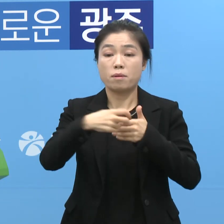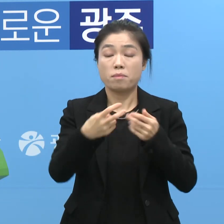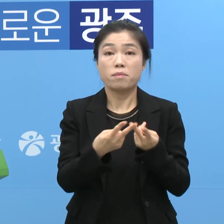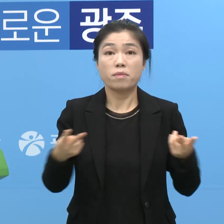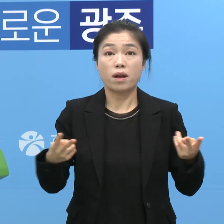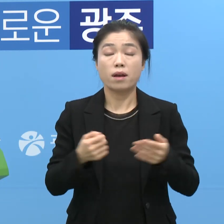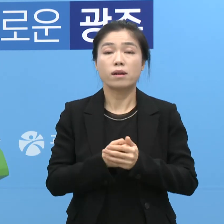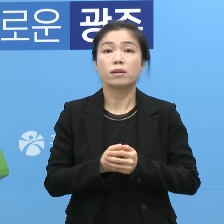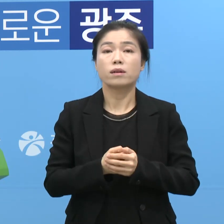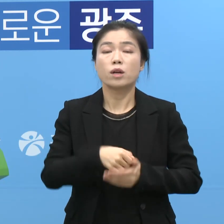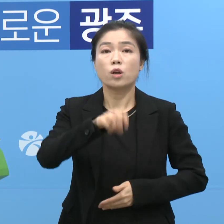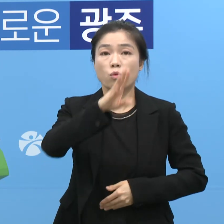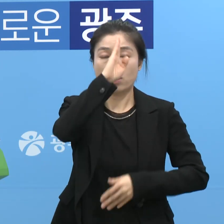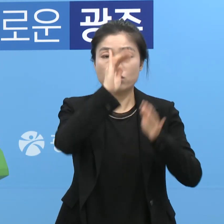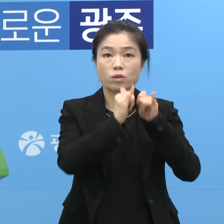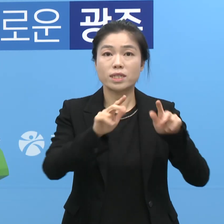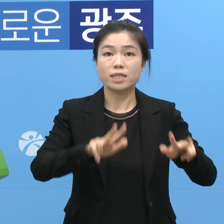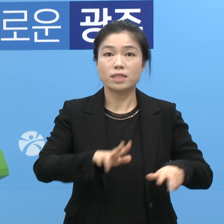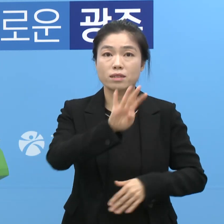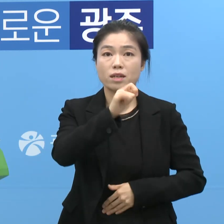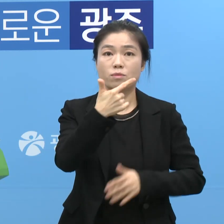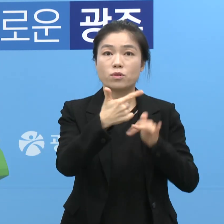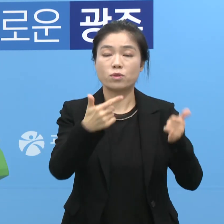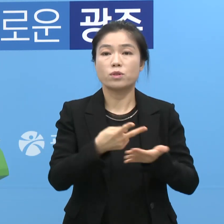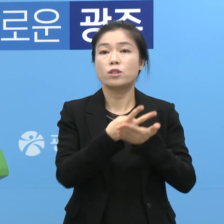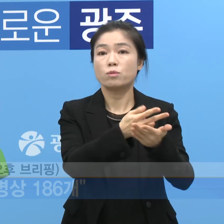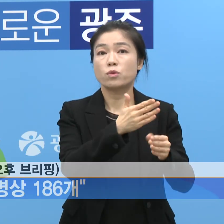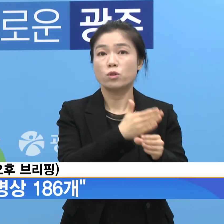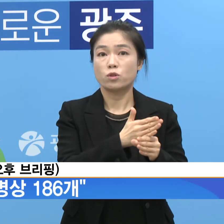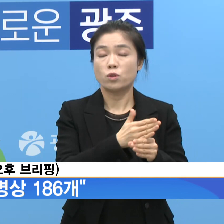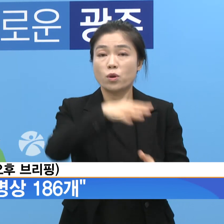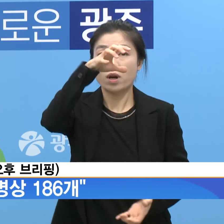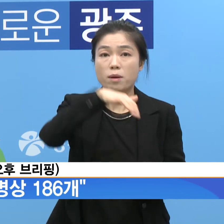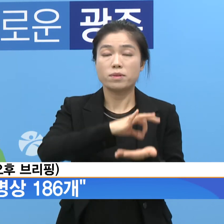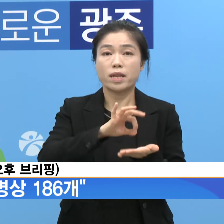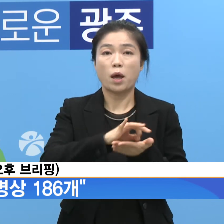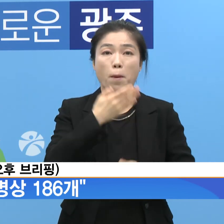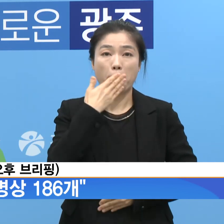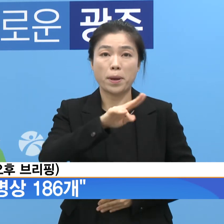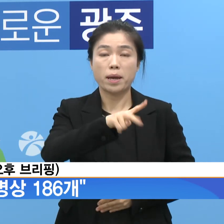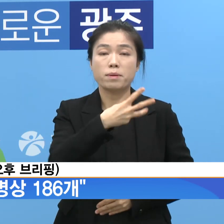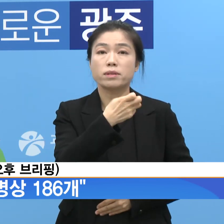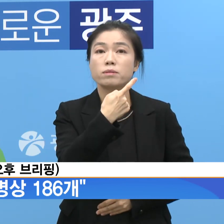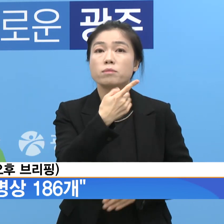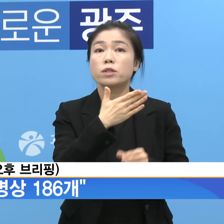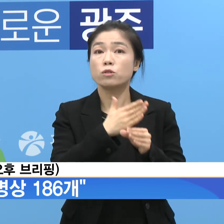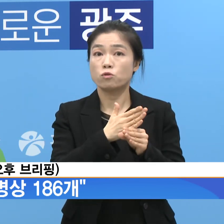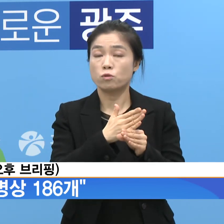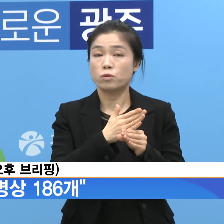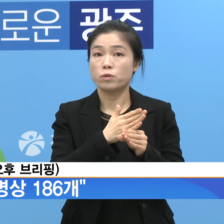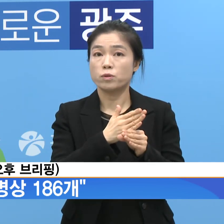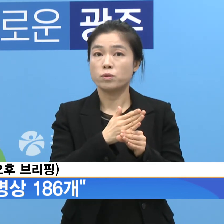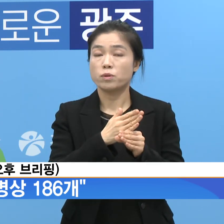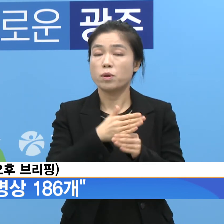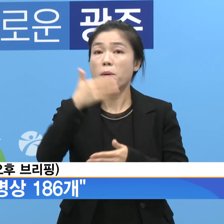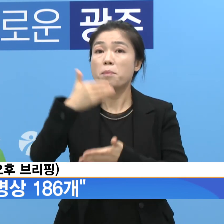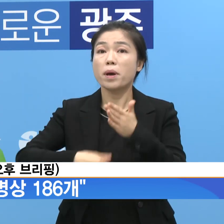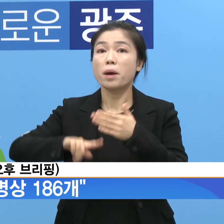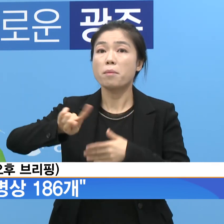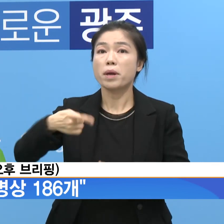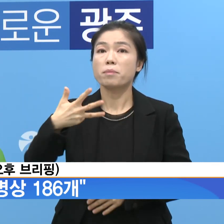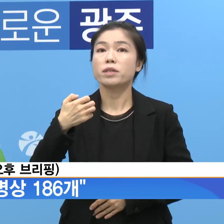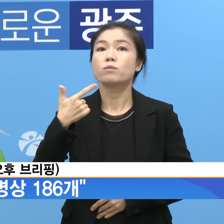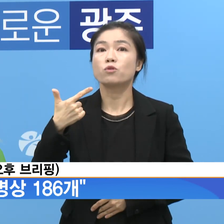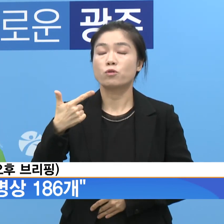현황입니다 강조 환자 현재 46명 이번에 있고 요청 과연 병상수 231 영상중 186